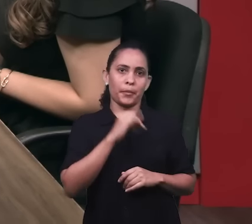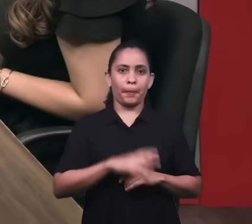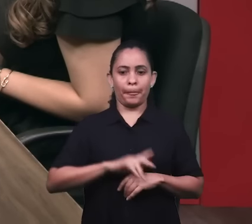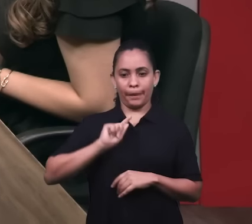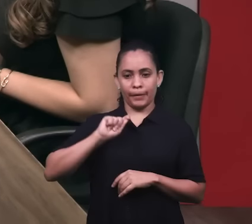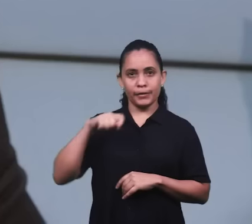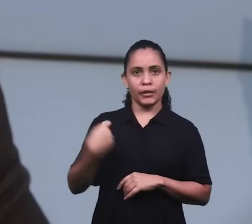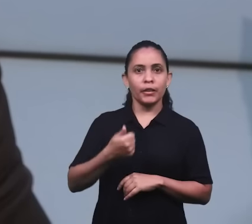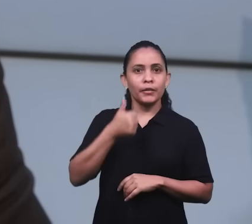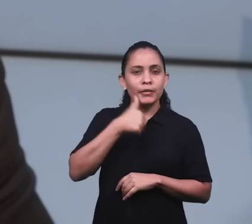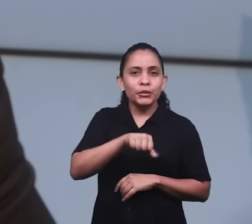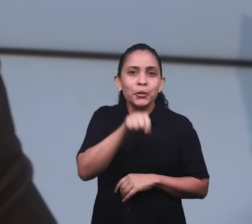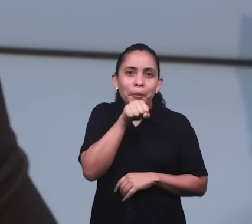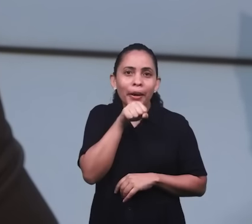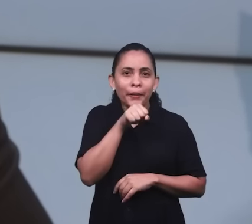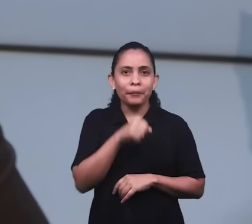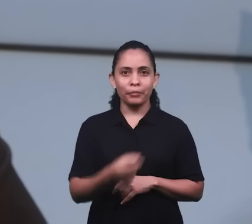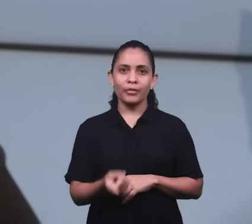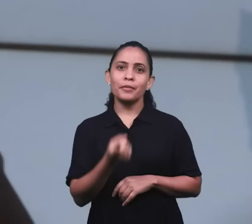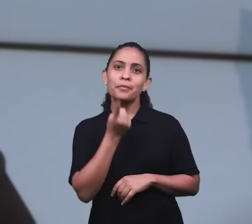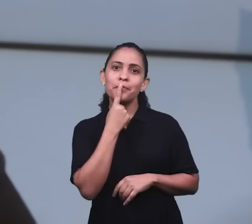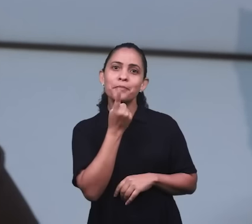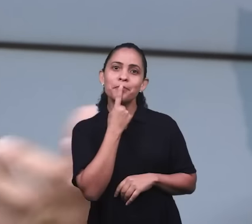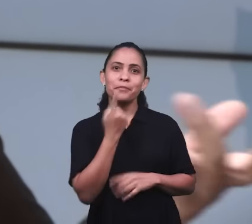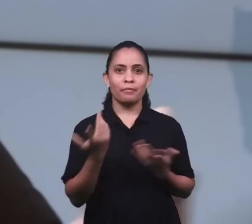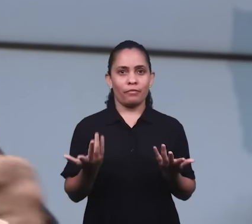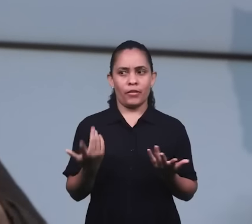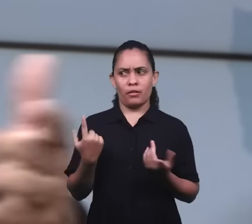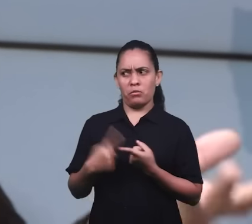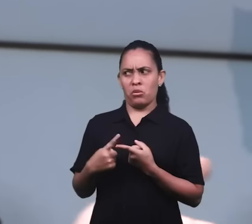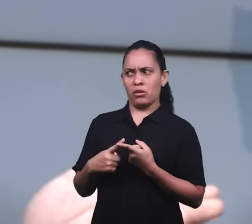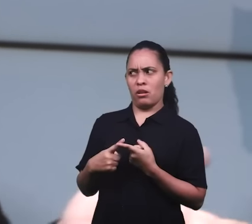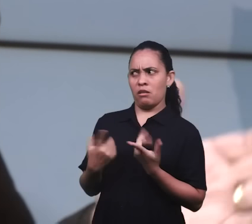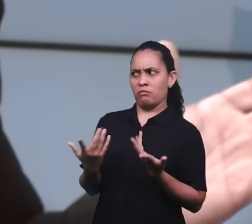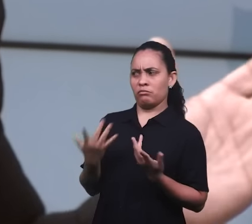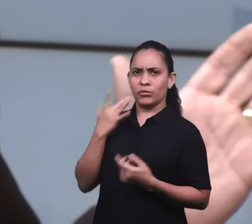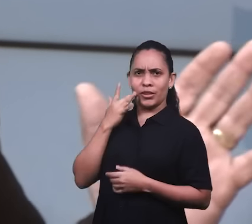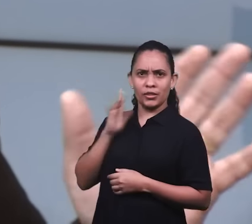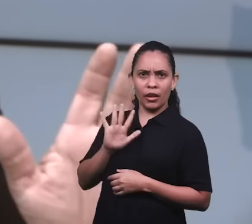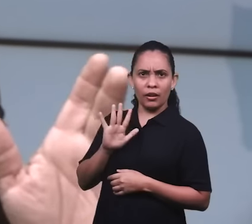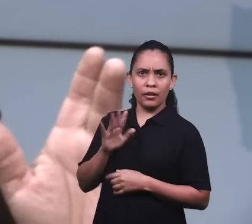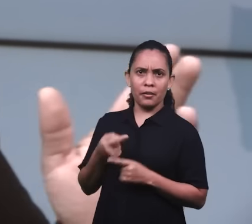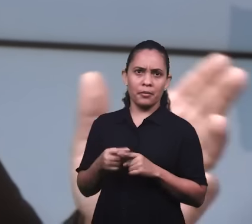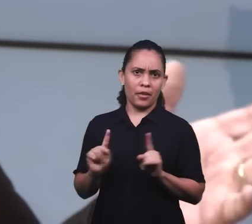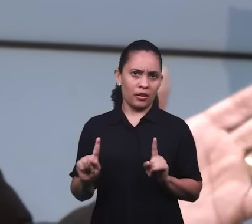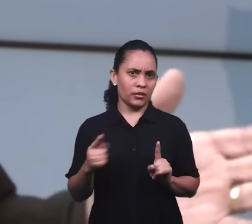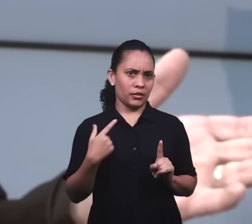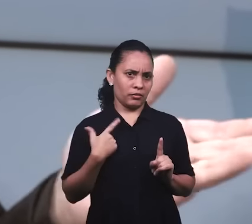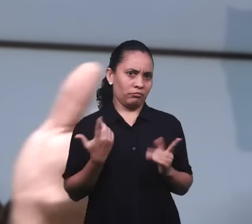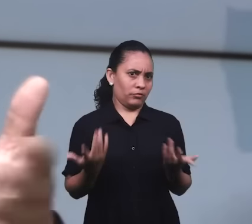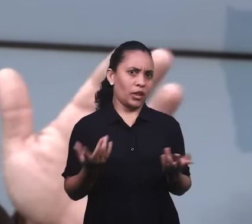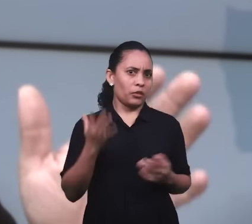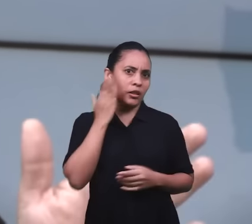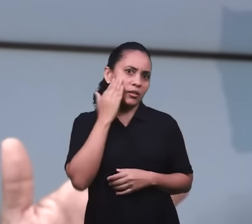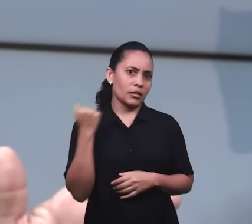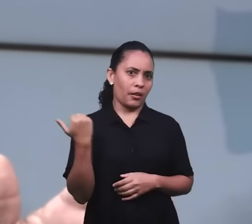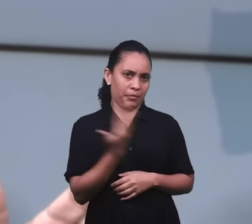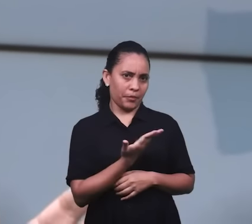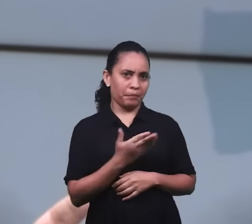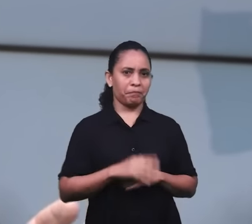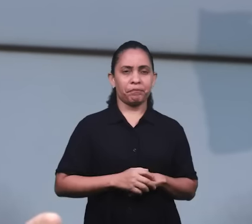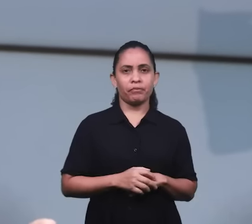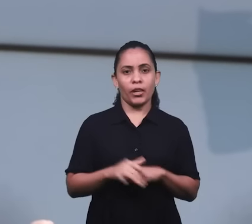sinal de mãe, né? Esse aqui. Ele faz assim, ó. Por que ele faz isso, a gente não sabe, mas a referência dele para a mãe é esse, foi a estratégia que ele